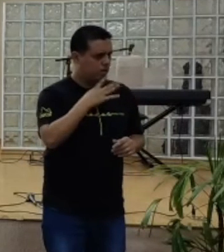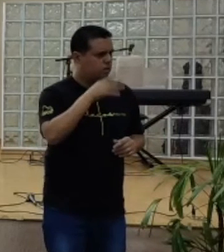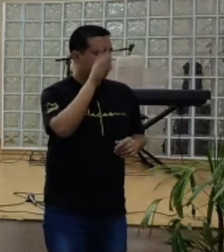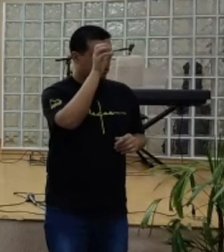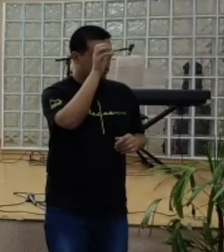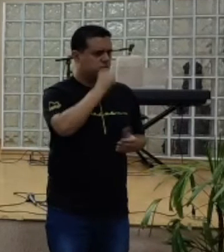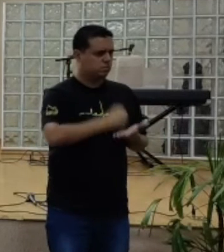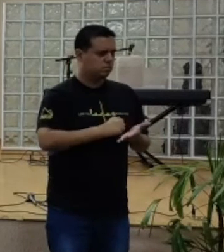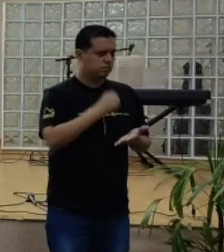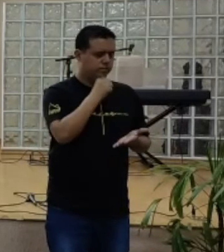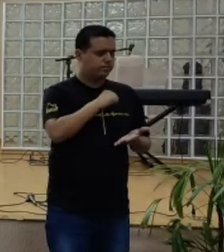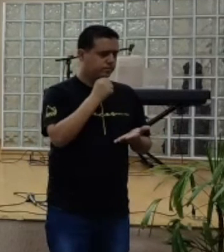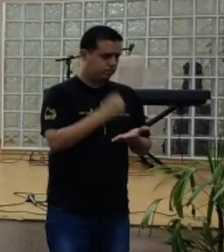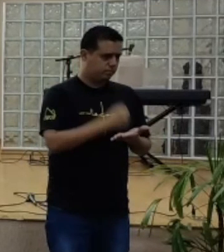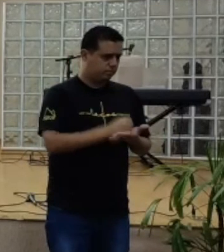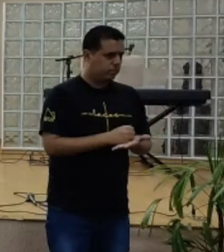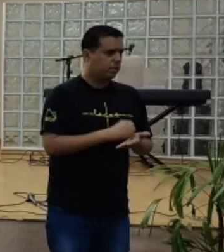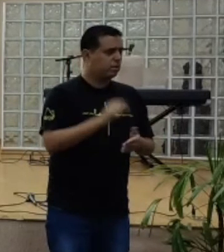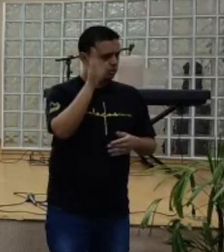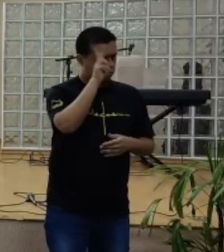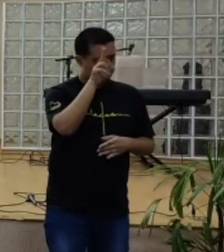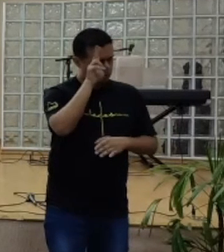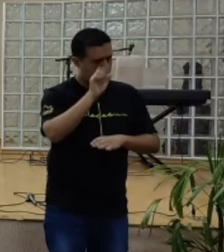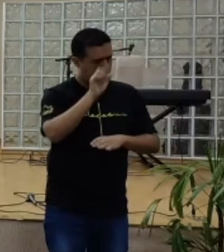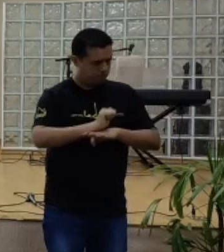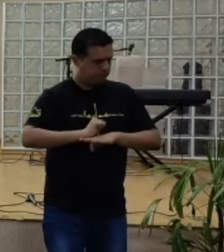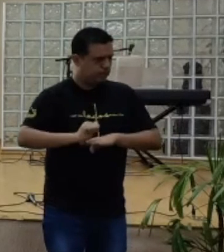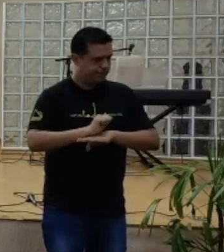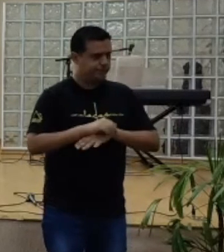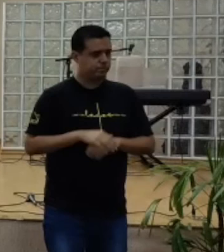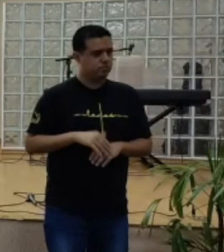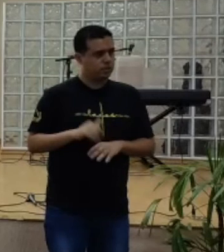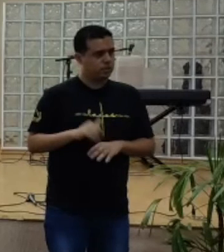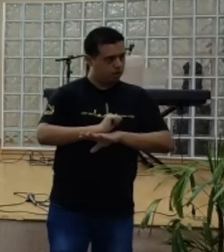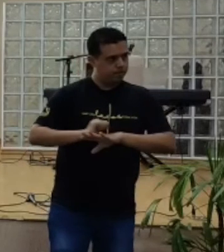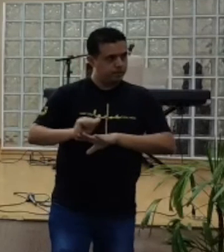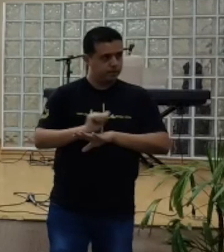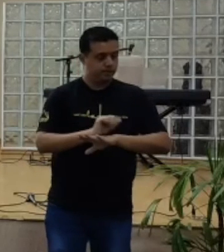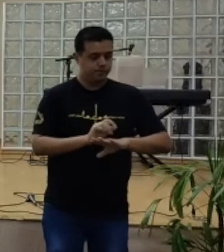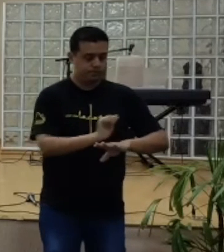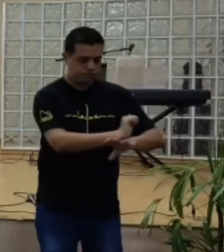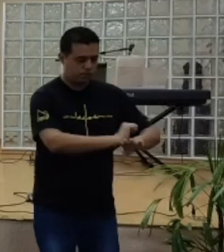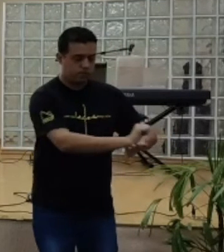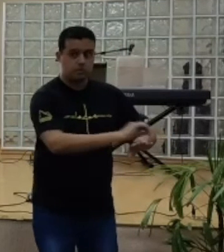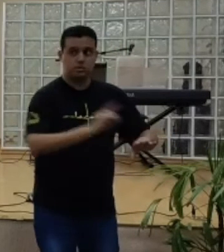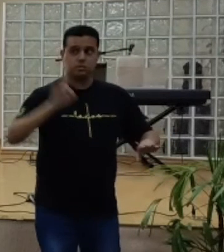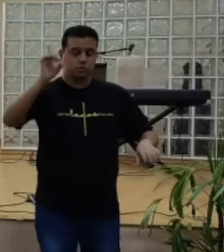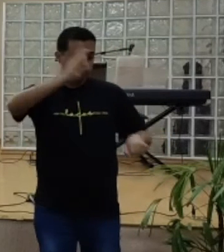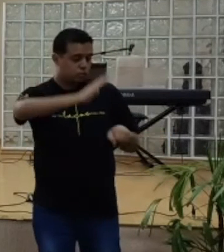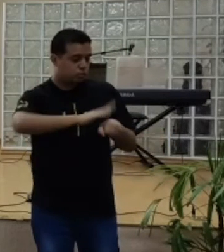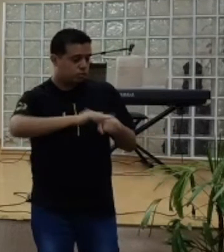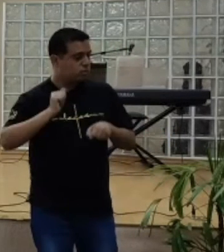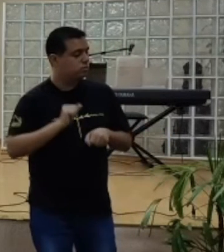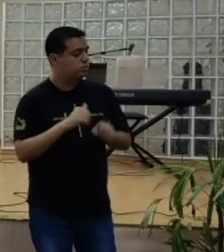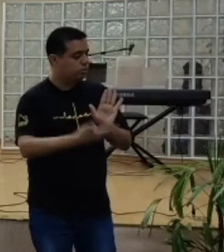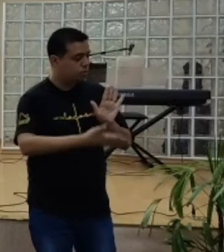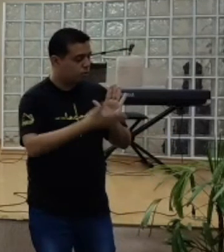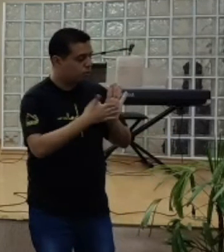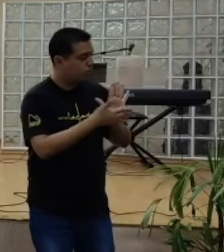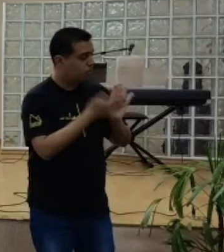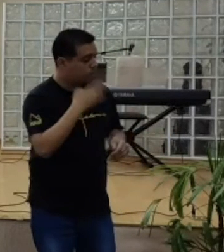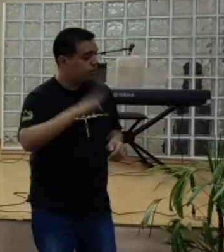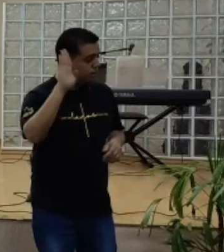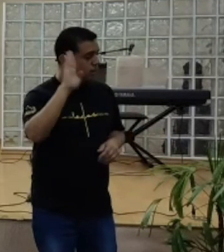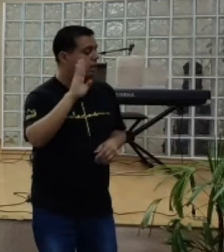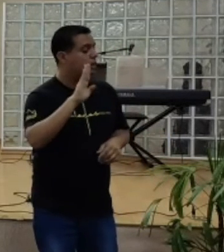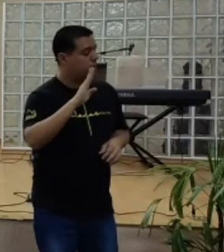de Abraão no Antigo Testamento. Abraão foi chamado, tinha uma promessa de que Deus daria para ele e para Sara uma